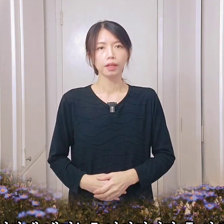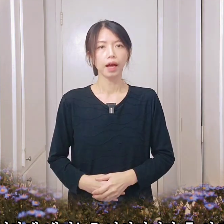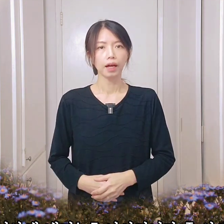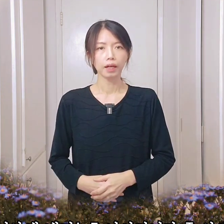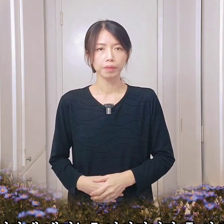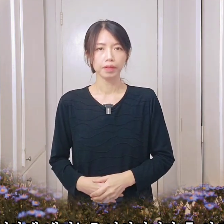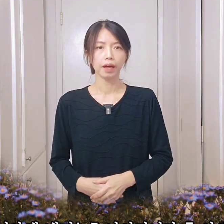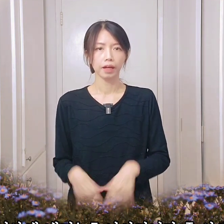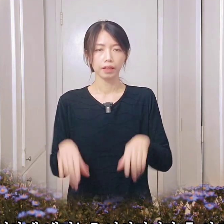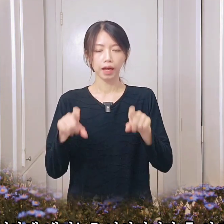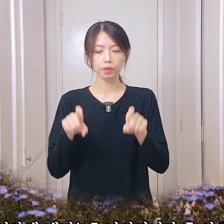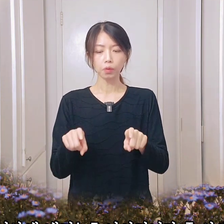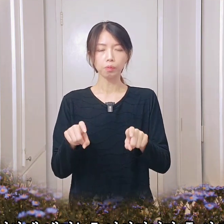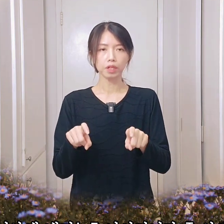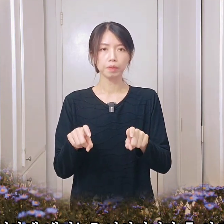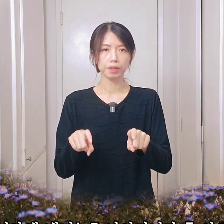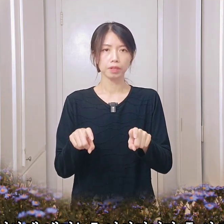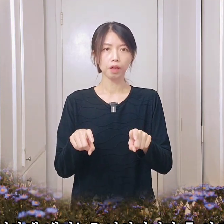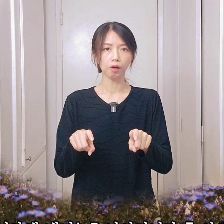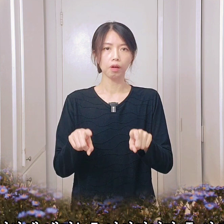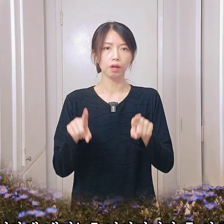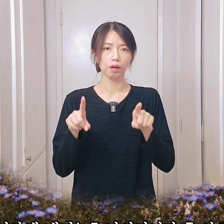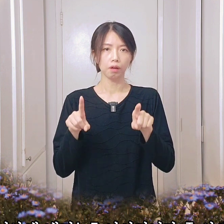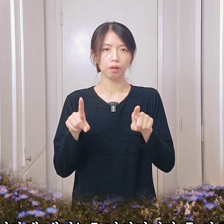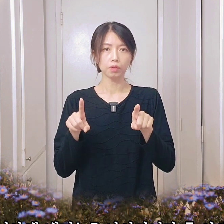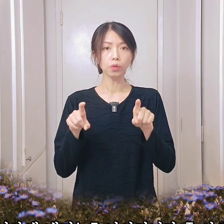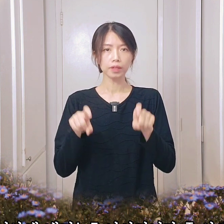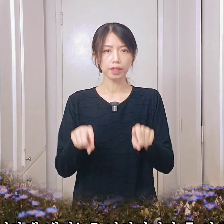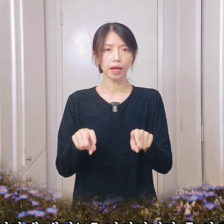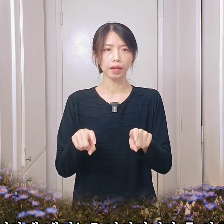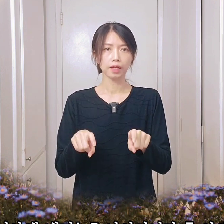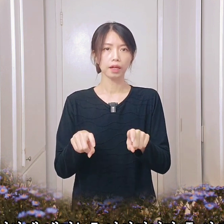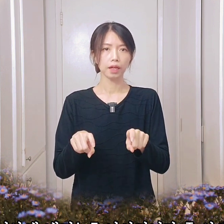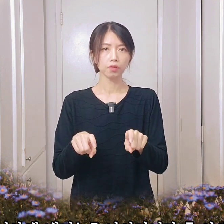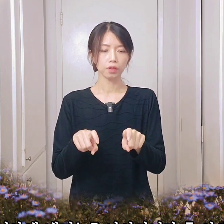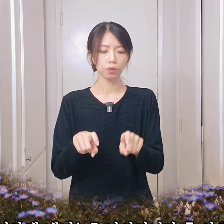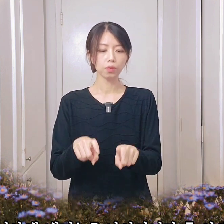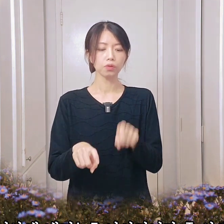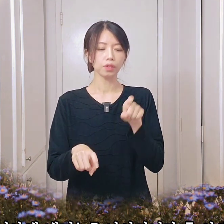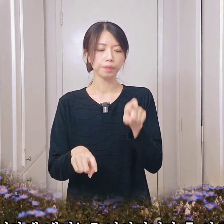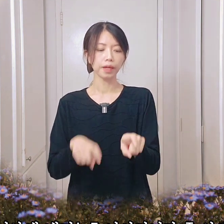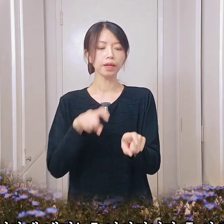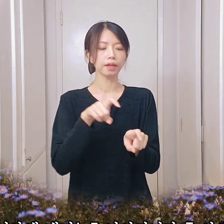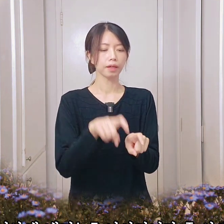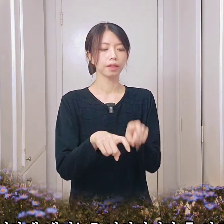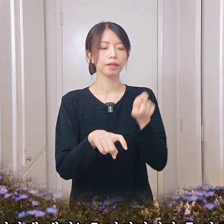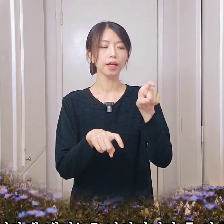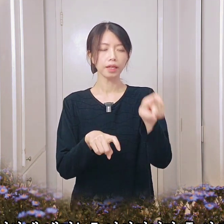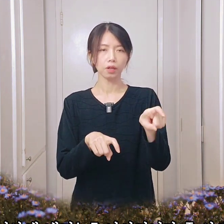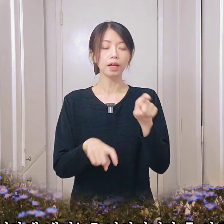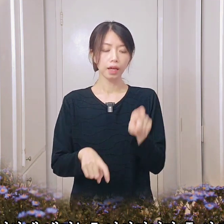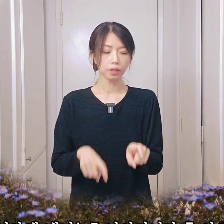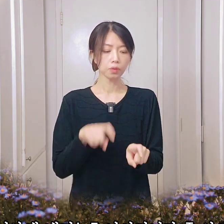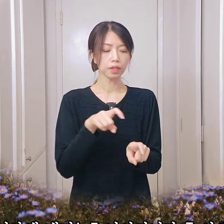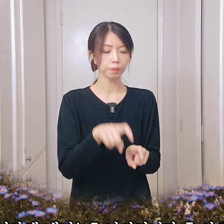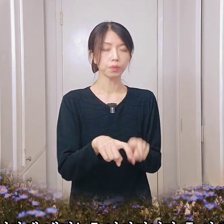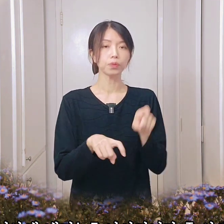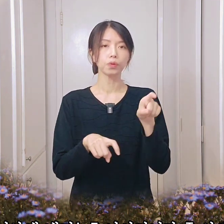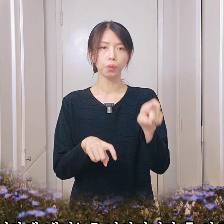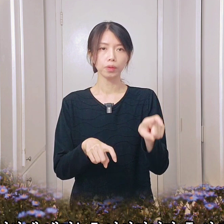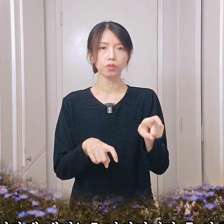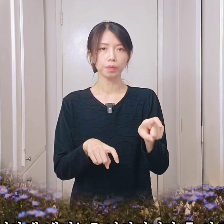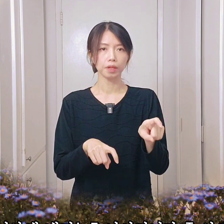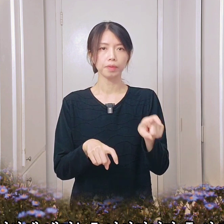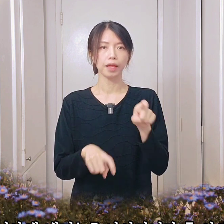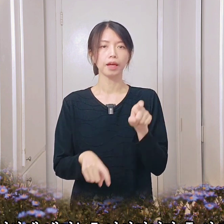제껴두다. 나아갑니다. 양손 검지를 펴셔서 손끝이 아래를 향하게 해주시고 주님께 향해서 한 손씩